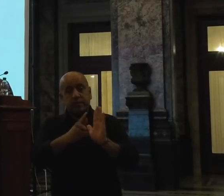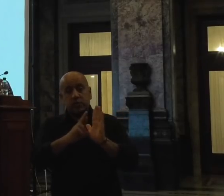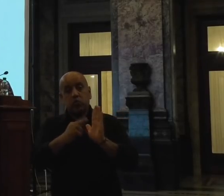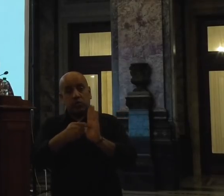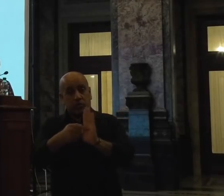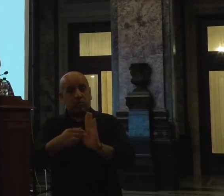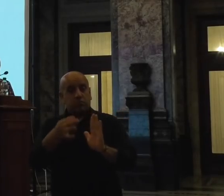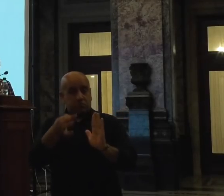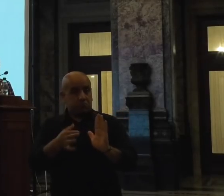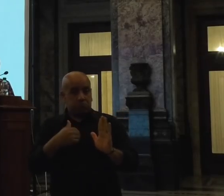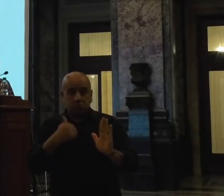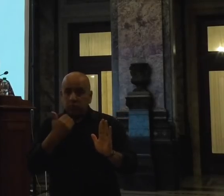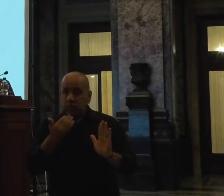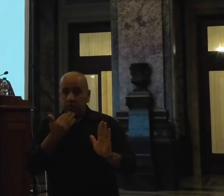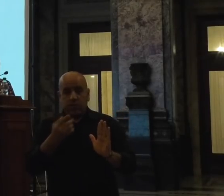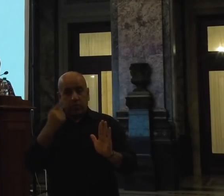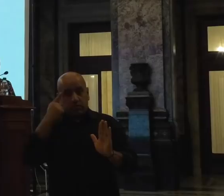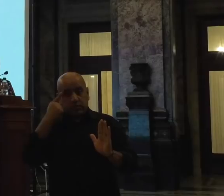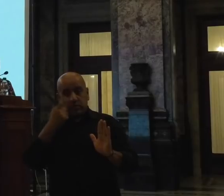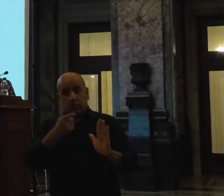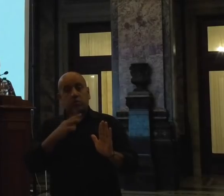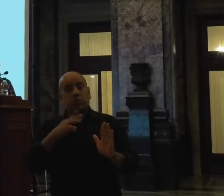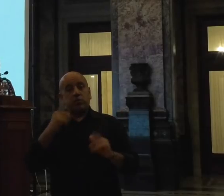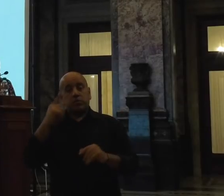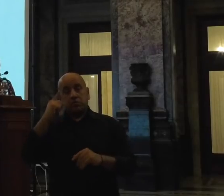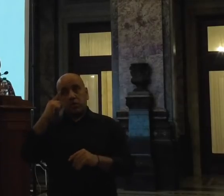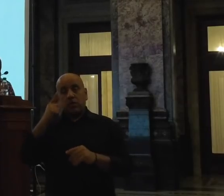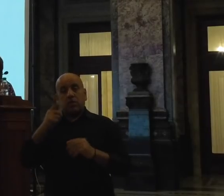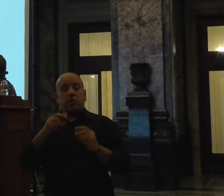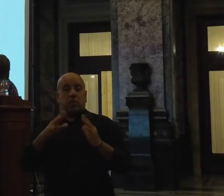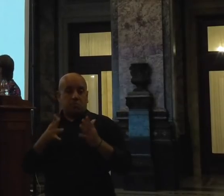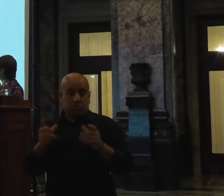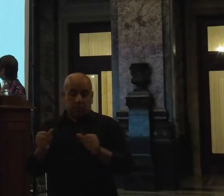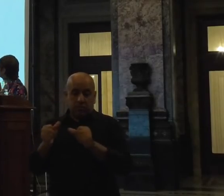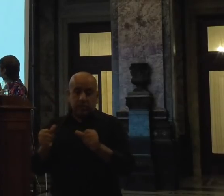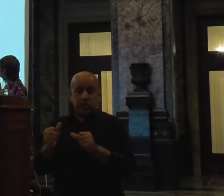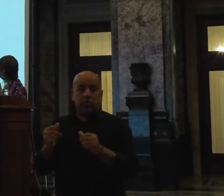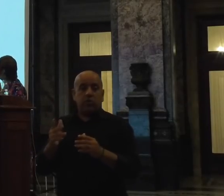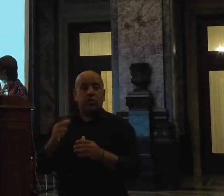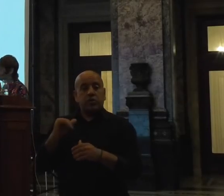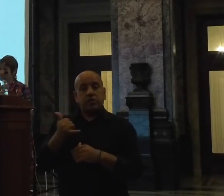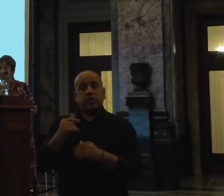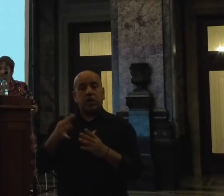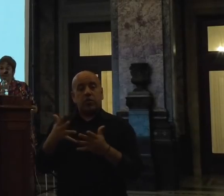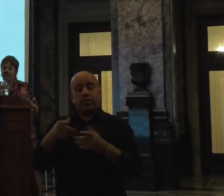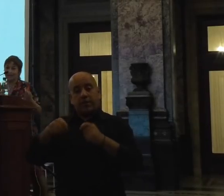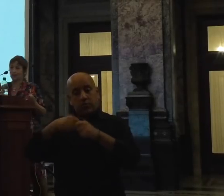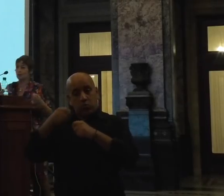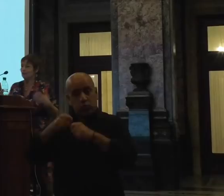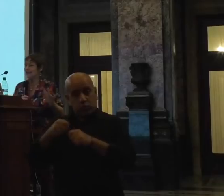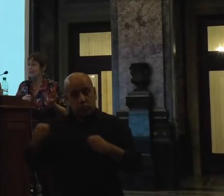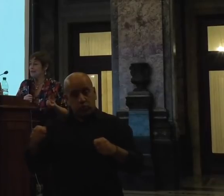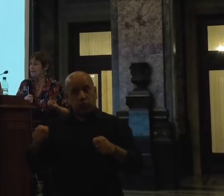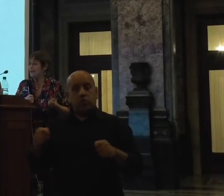pensado que iba a pasar eso, pero lo encontramos y entonces dijimos, bueno, vamos a ponerlo en buenas manos. Entonces, ya para concluir,